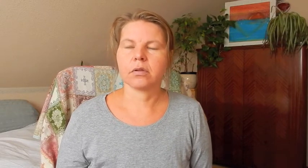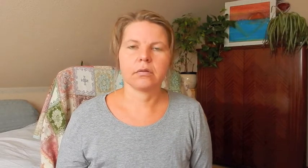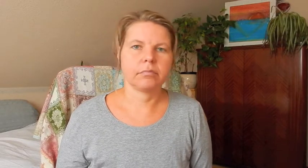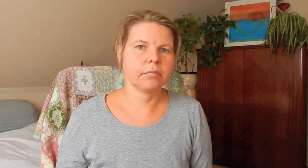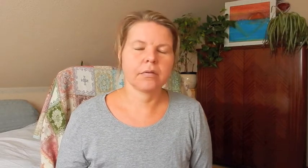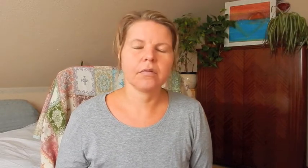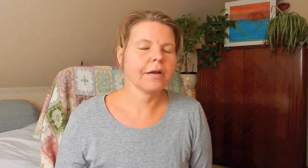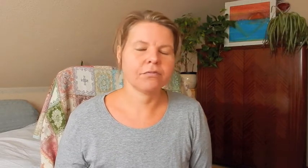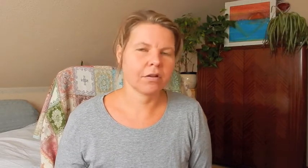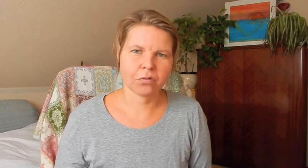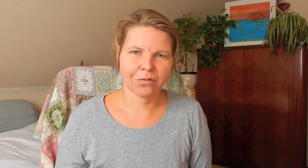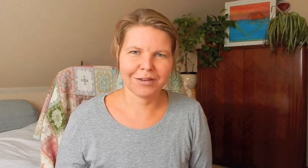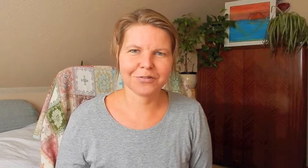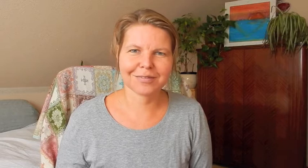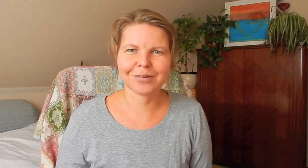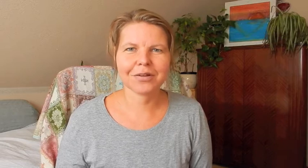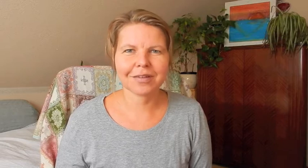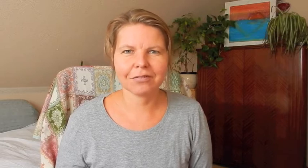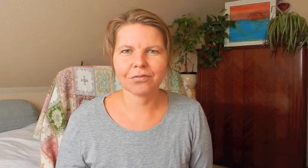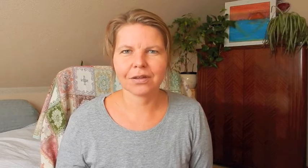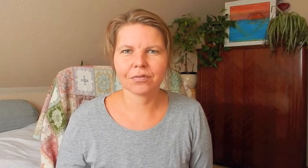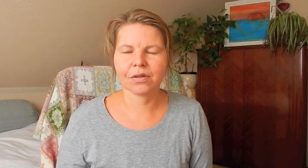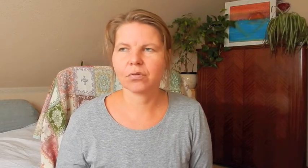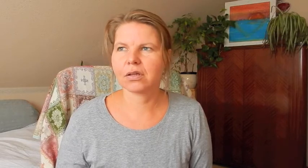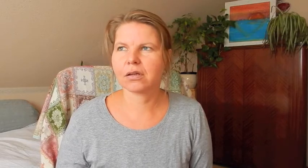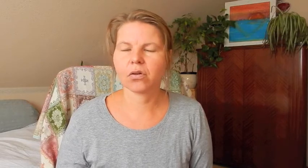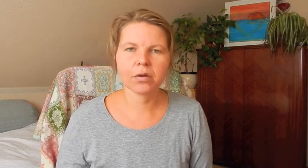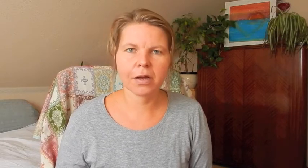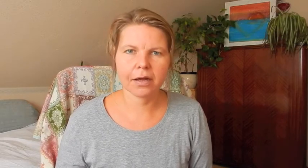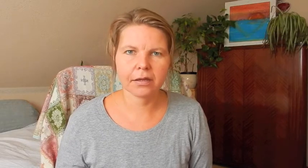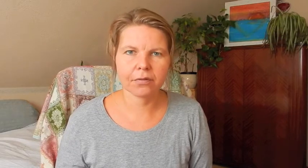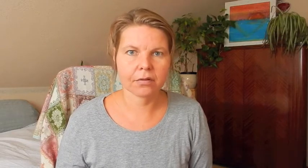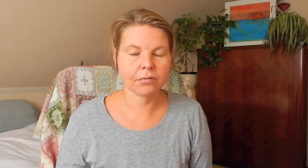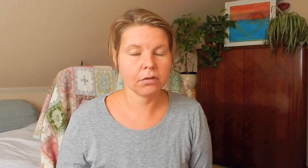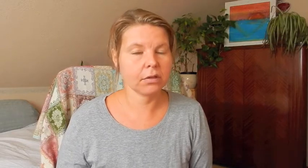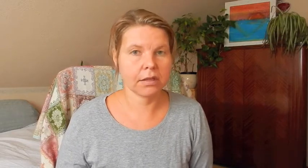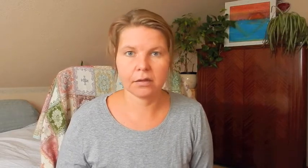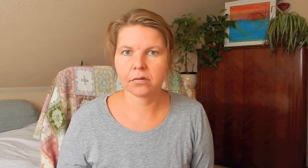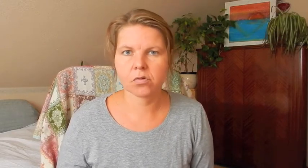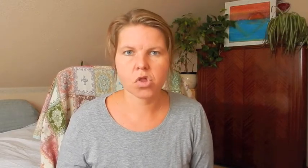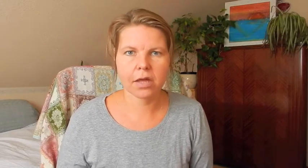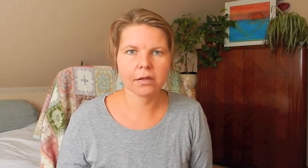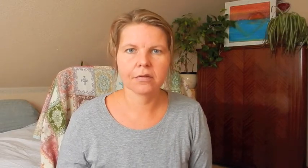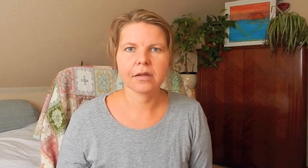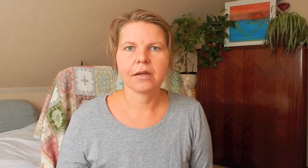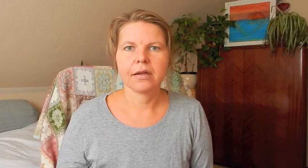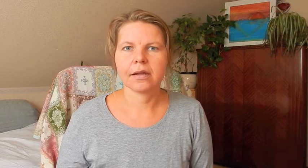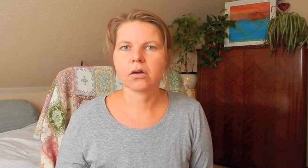Und es ist einfach so, wenn du was Neues anfängst, wenn du dich in neue Bereiche wagst, wenn du dich Ängsten stellst, dann